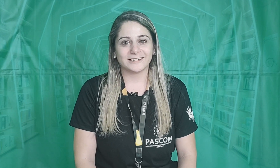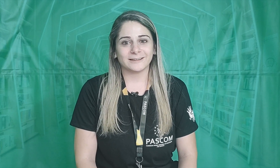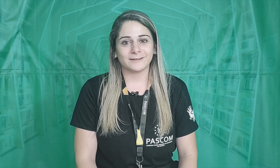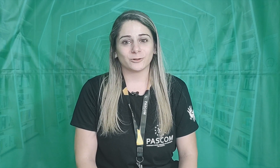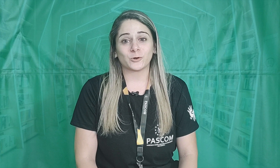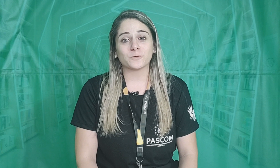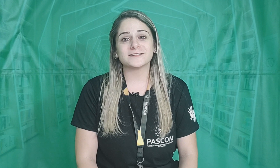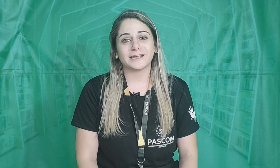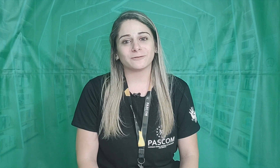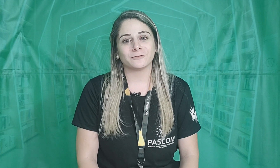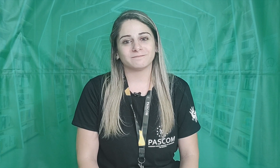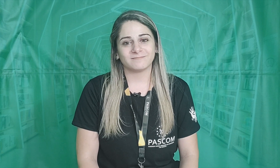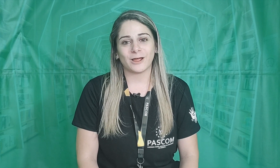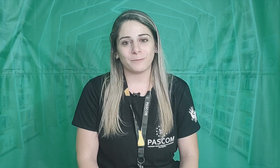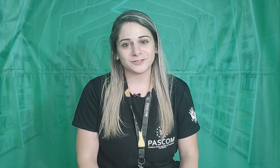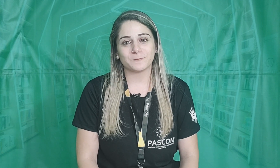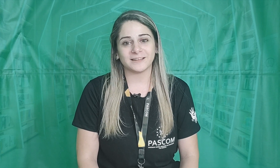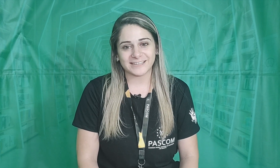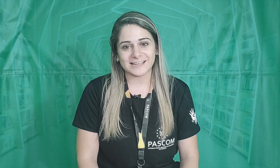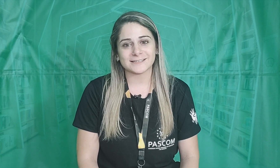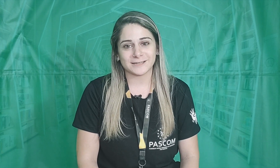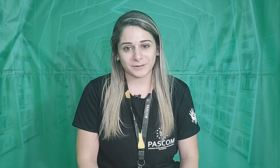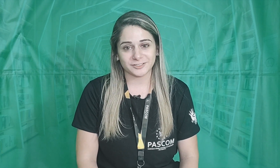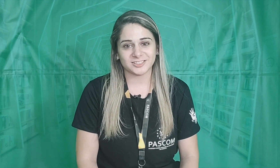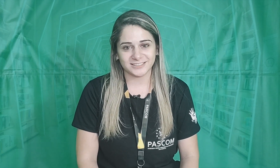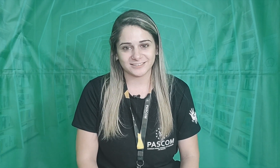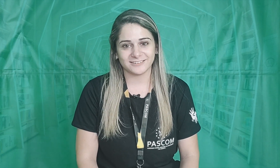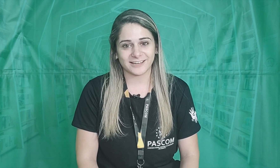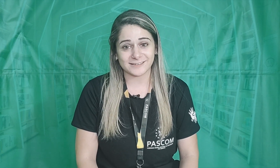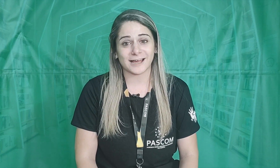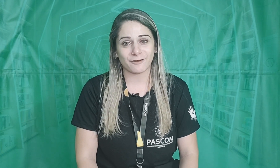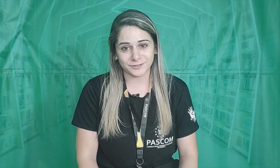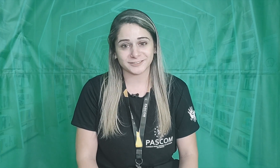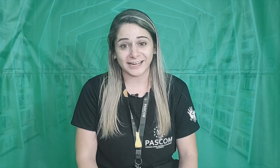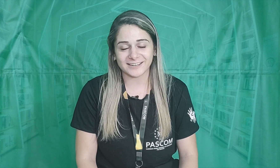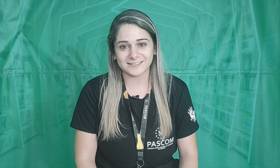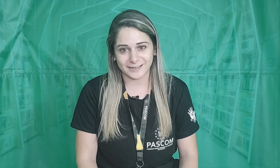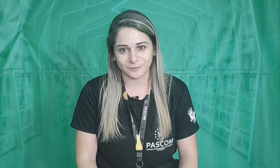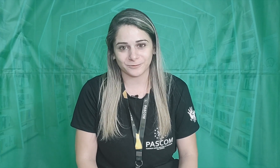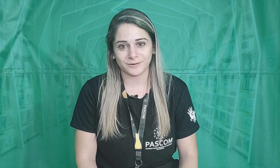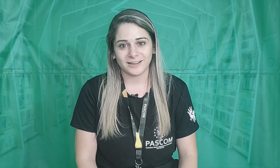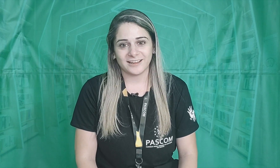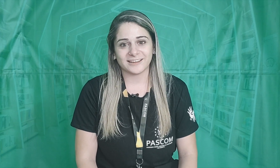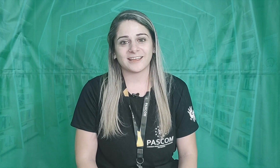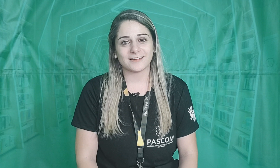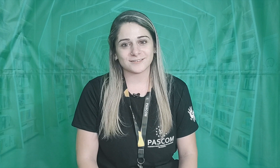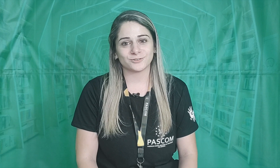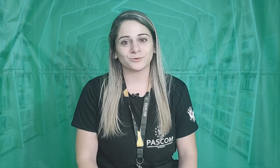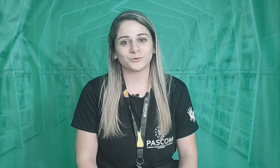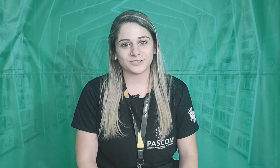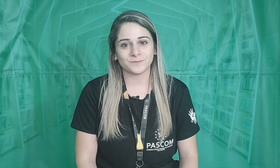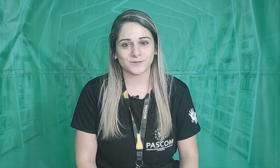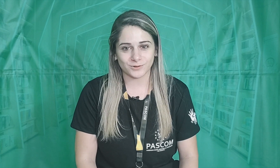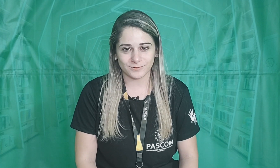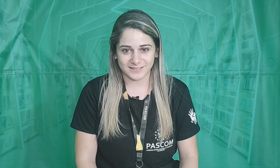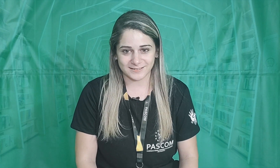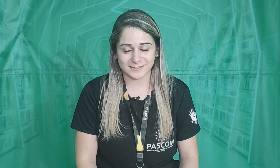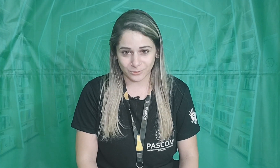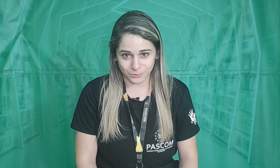Que eu estou conseguindo realmente plantar essa sementinha e que essa árvore está crescendo. E que essas futuras pessoas, esses